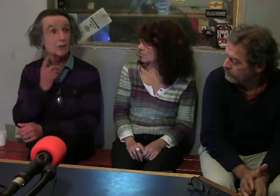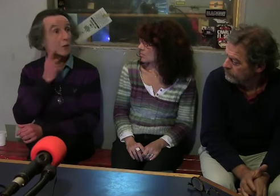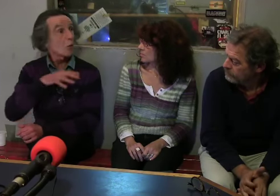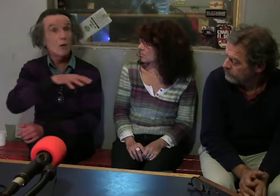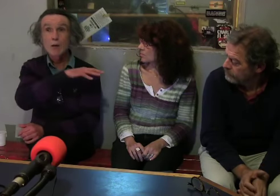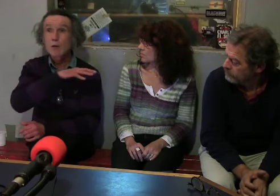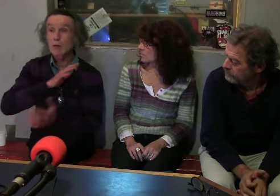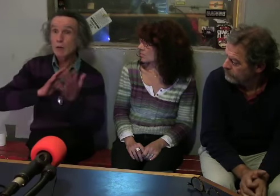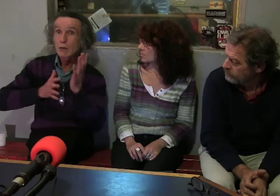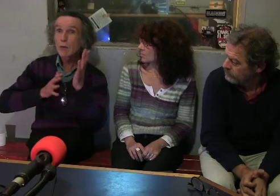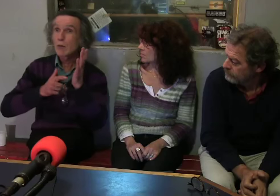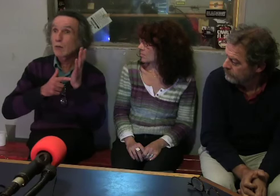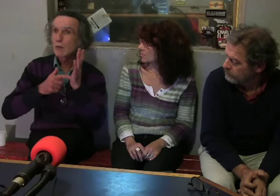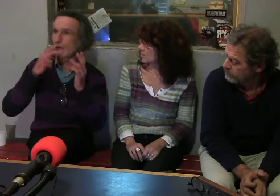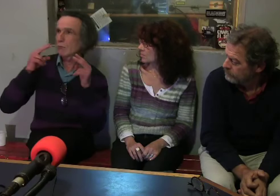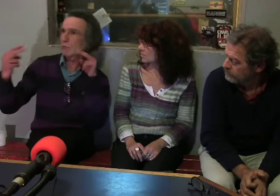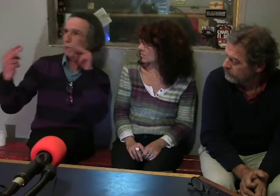fait. Donc, grâce à la langue des signes,